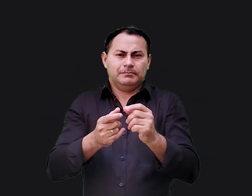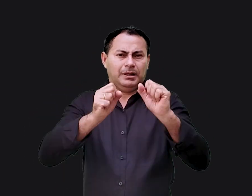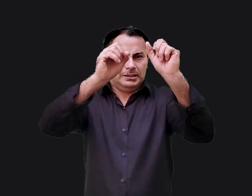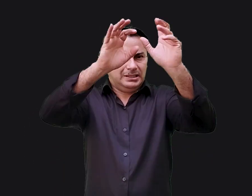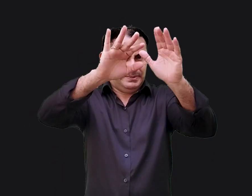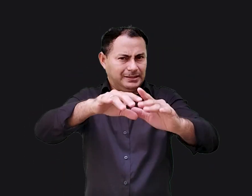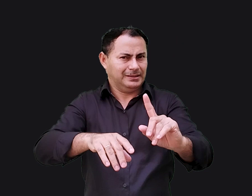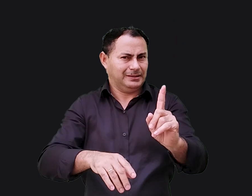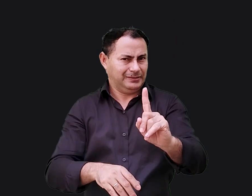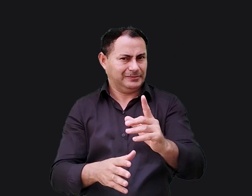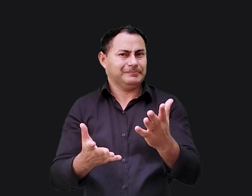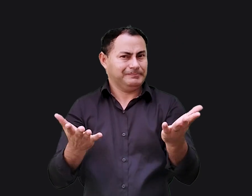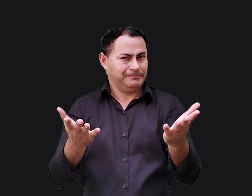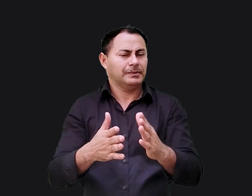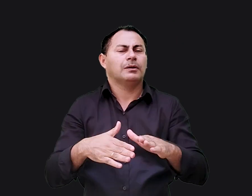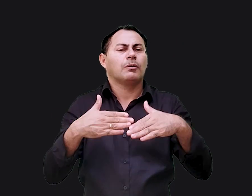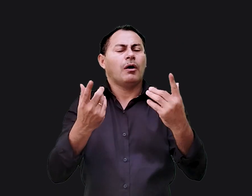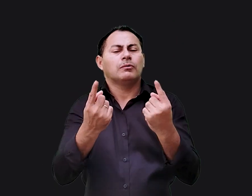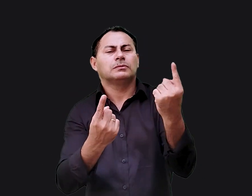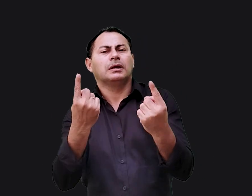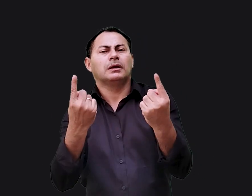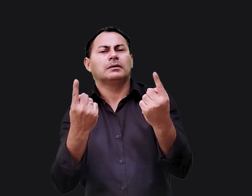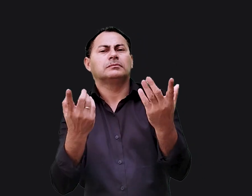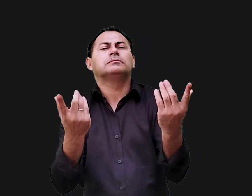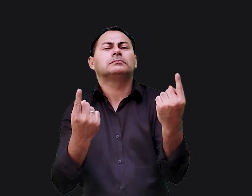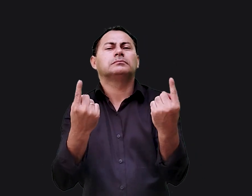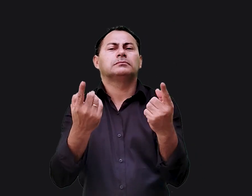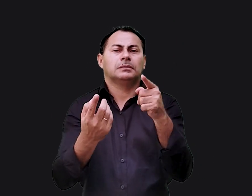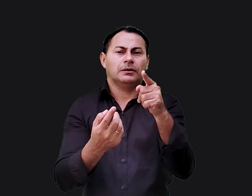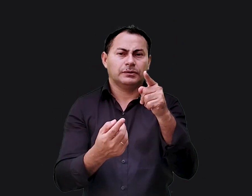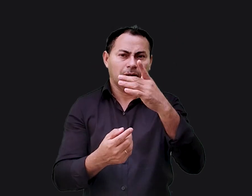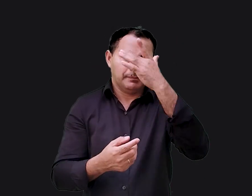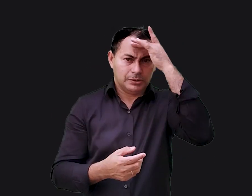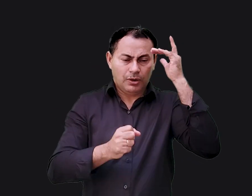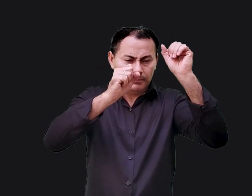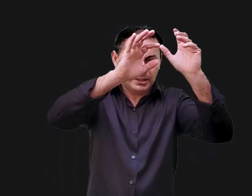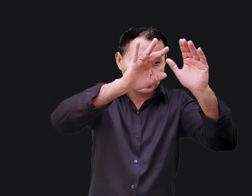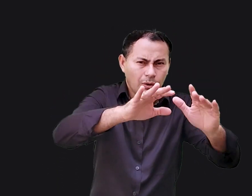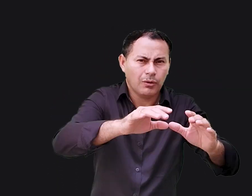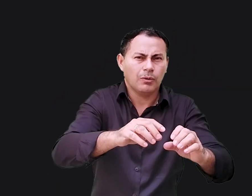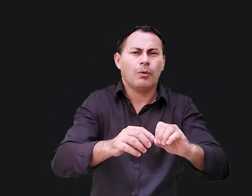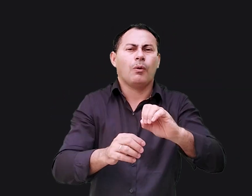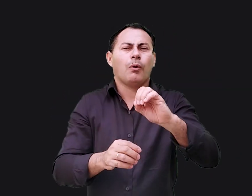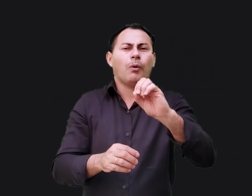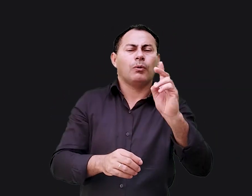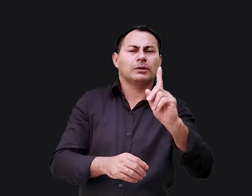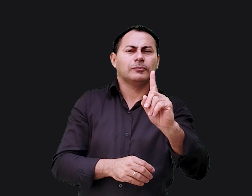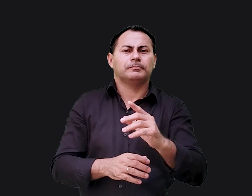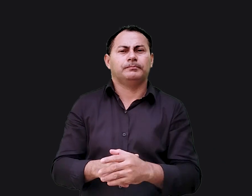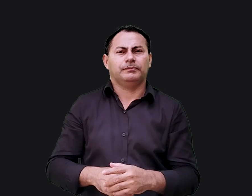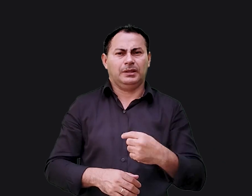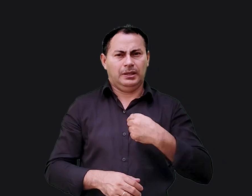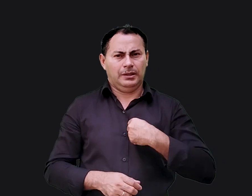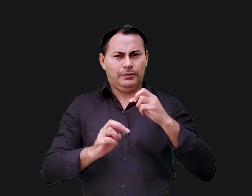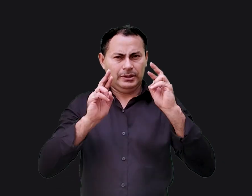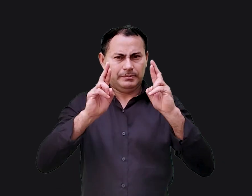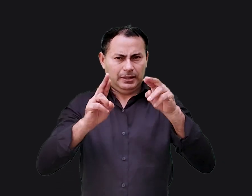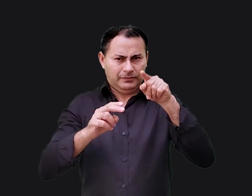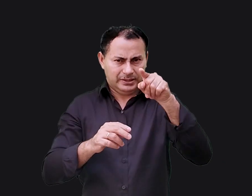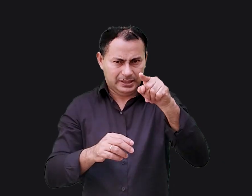qualifica para as bênçãos. Qual deles você é? Você é o homem abençoado ou não? Eu espero que